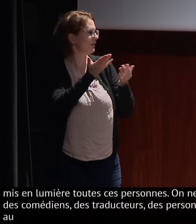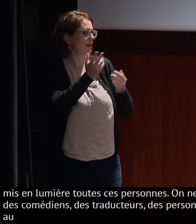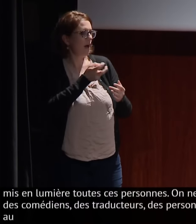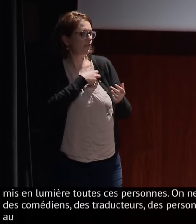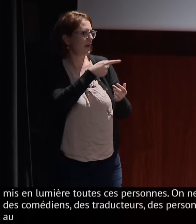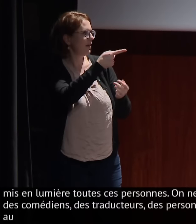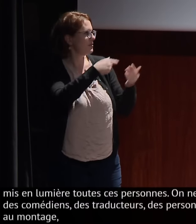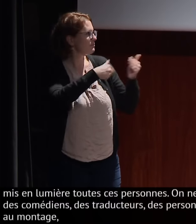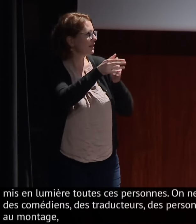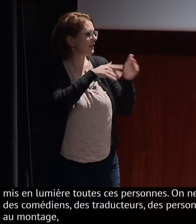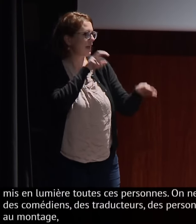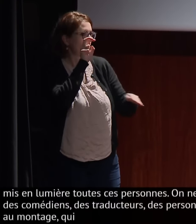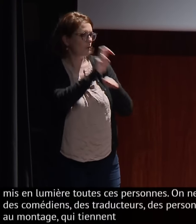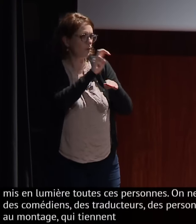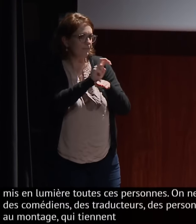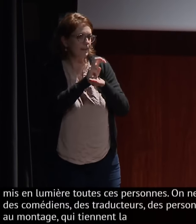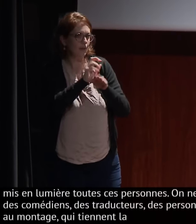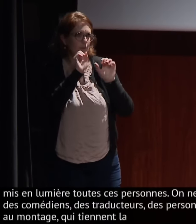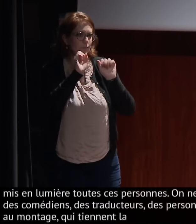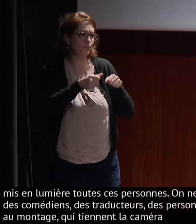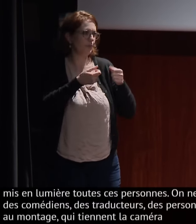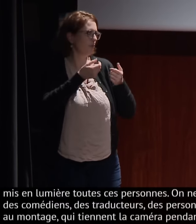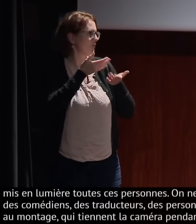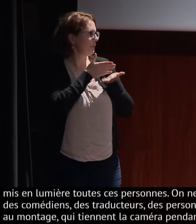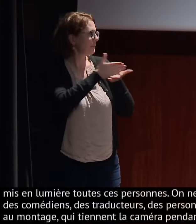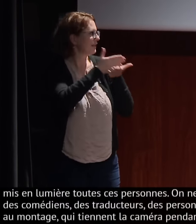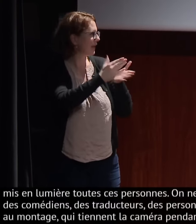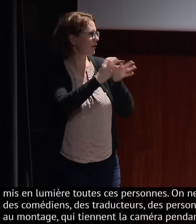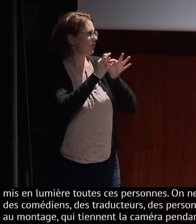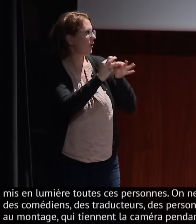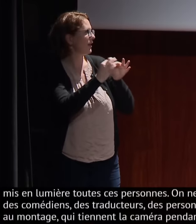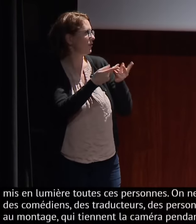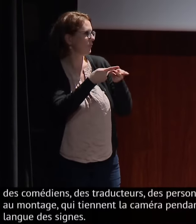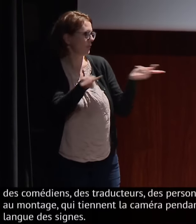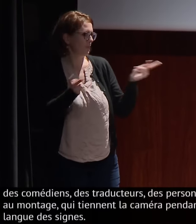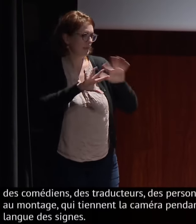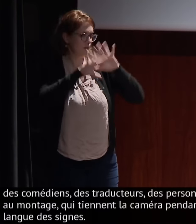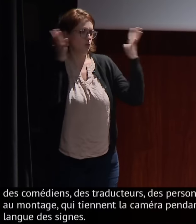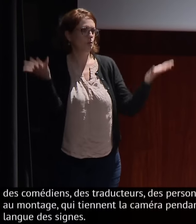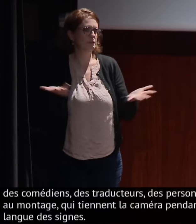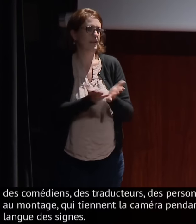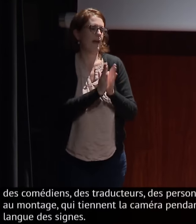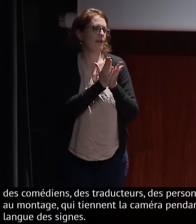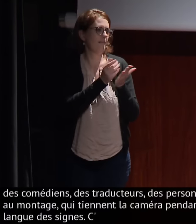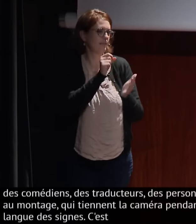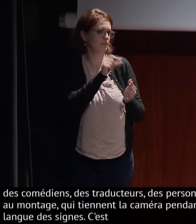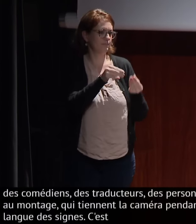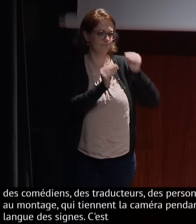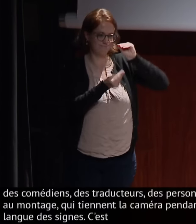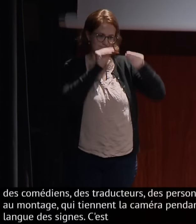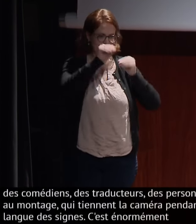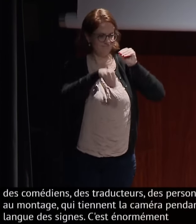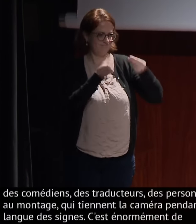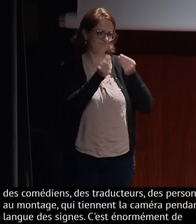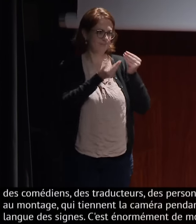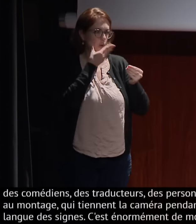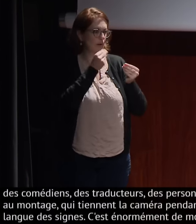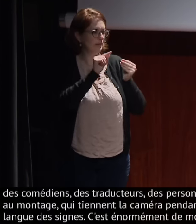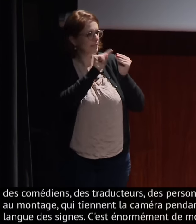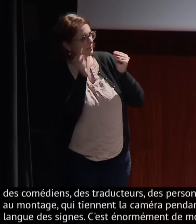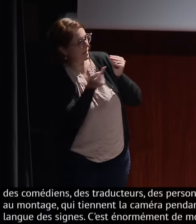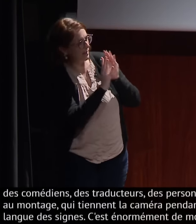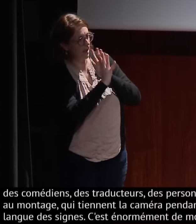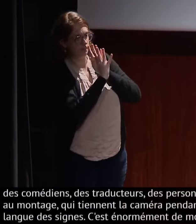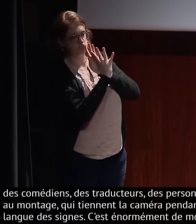pendant ces productions en langue des signes. Enfin, voilà, c'est énormément de monde qui participe à